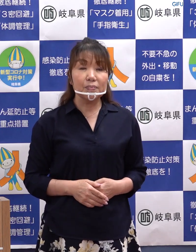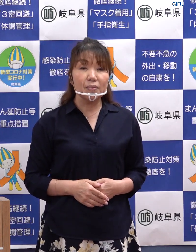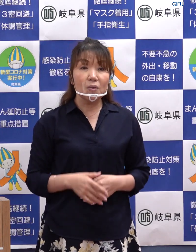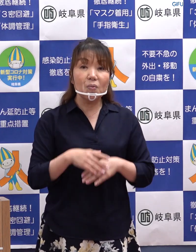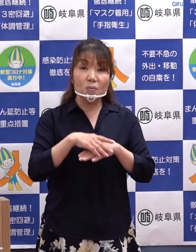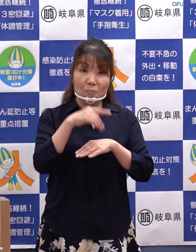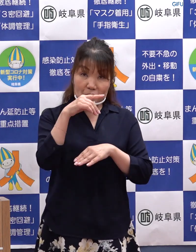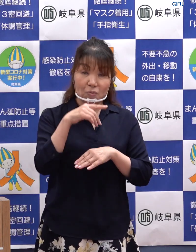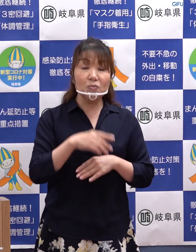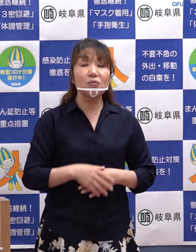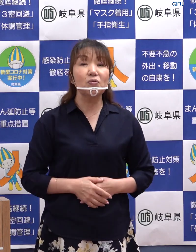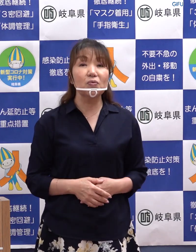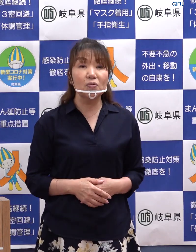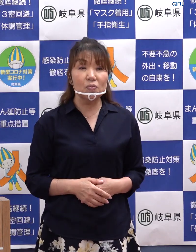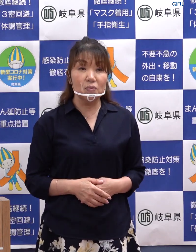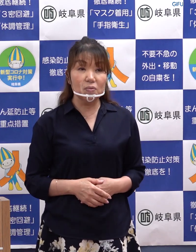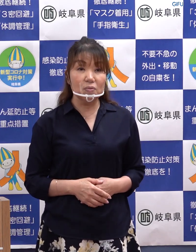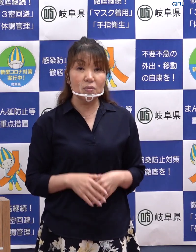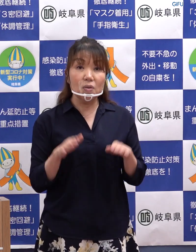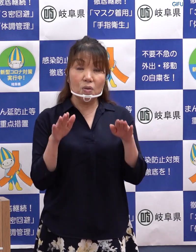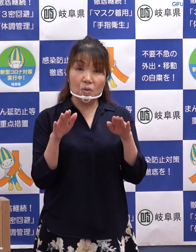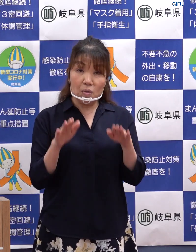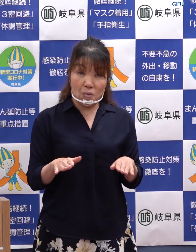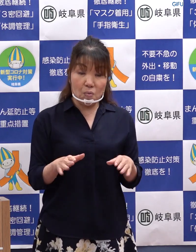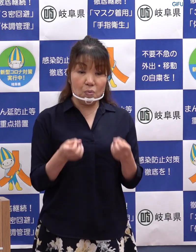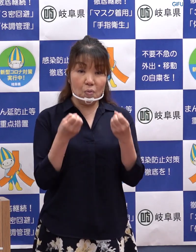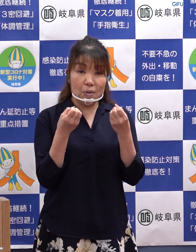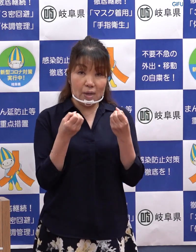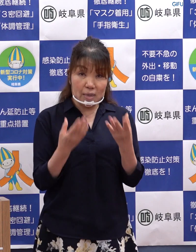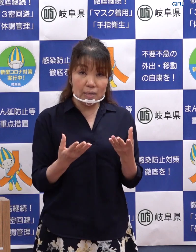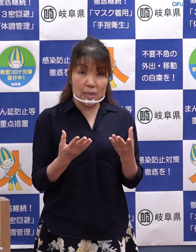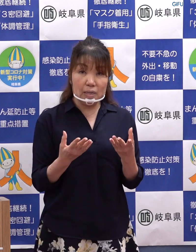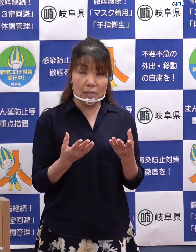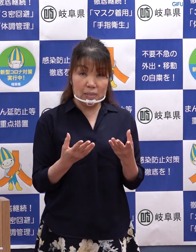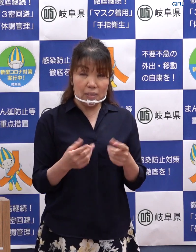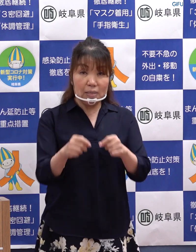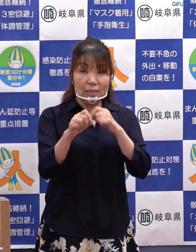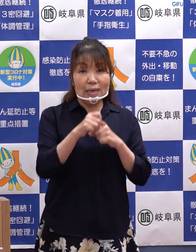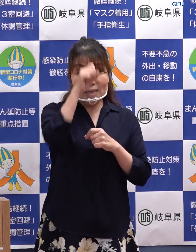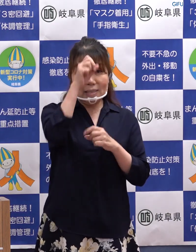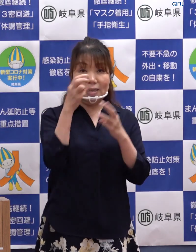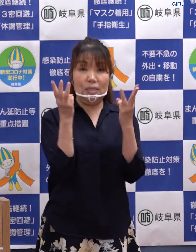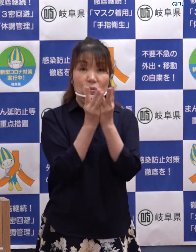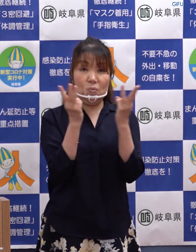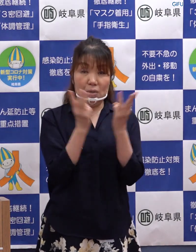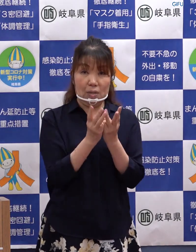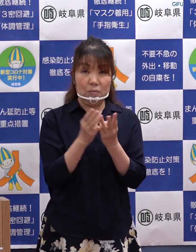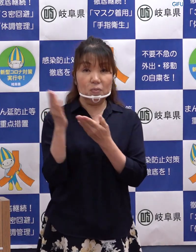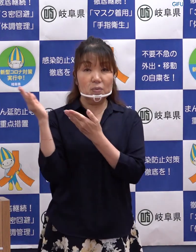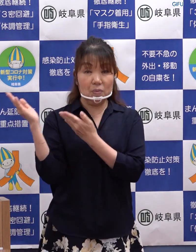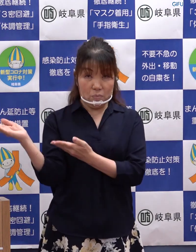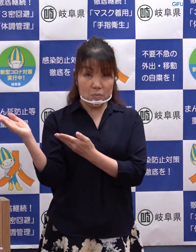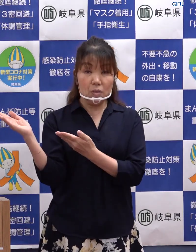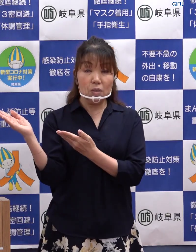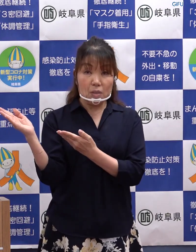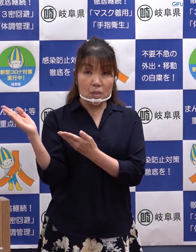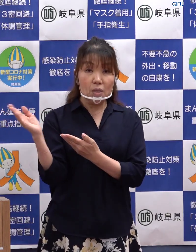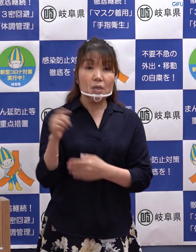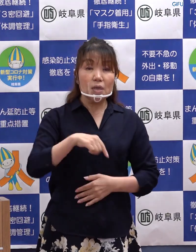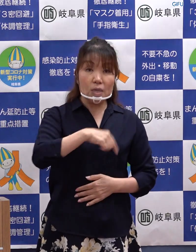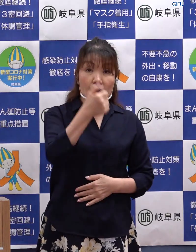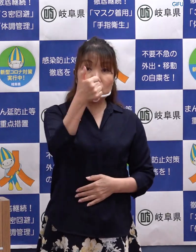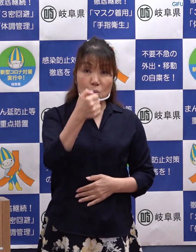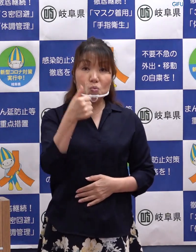まず本日の新規感染者数でありますが、155人ということで、